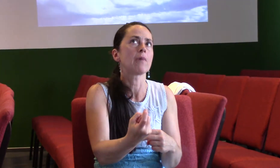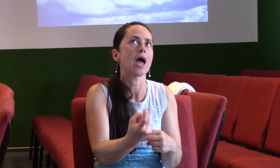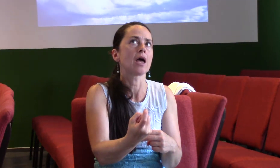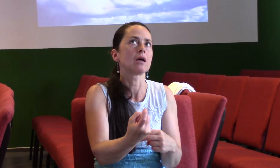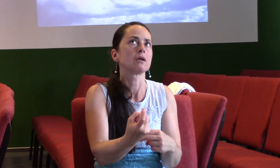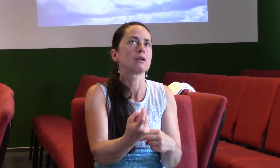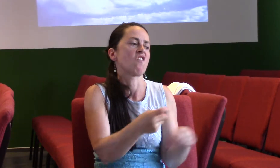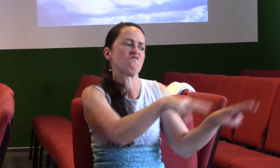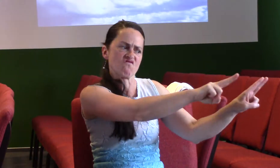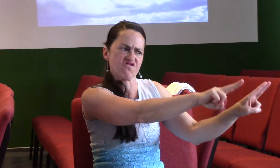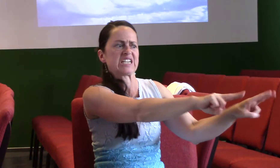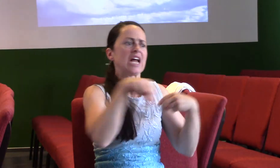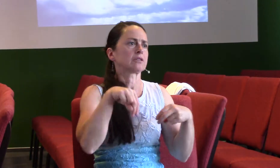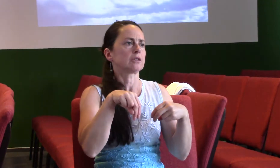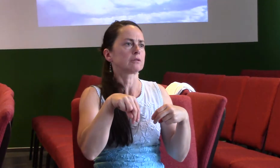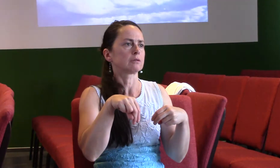Slovo Boží tam říká...